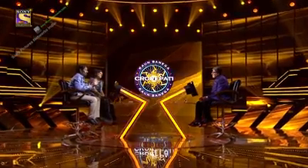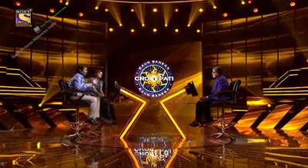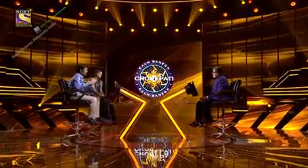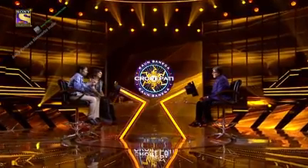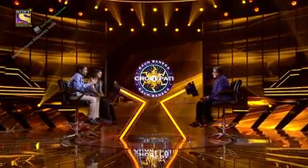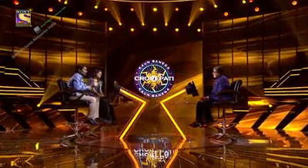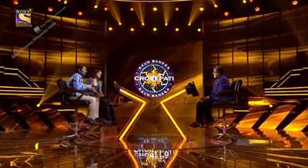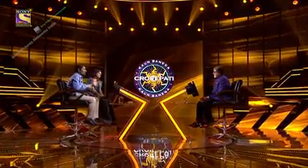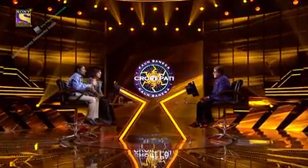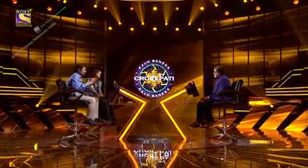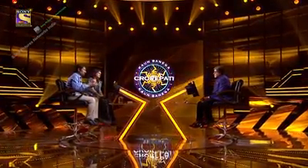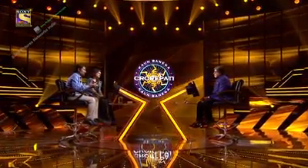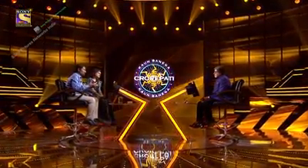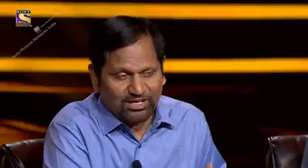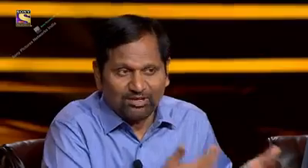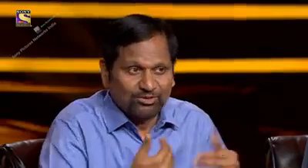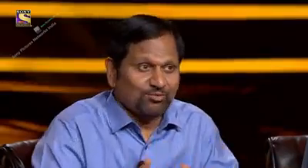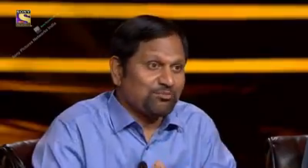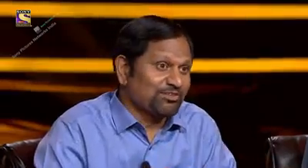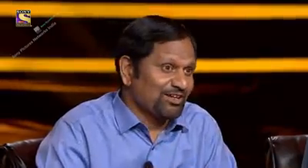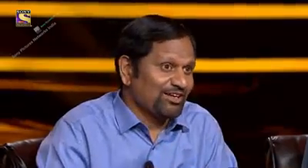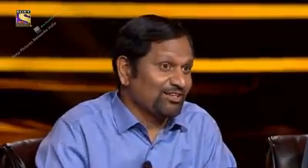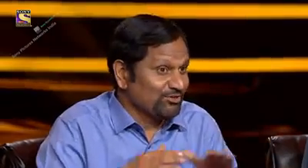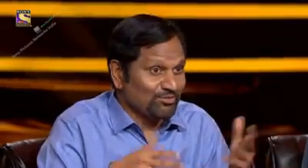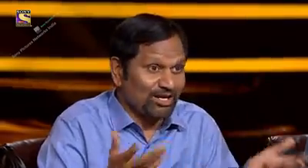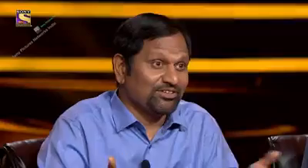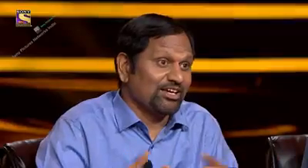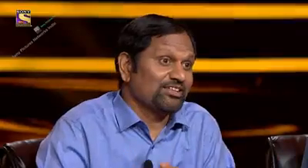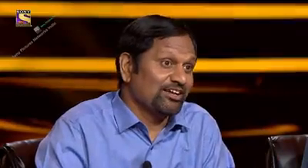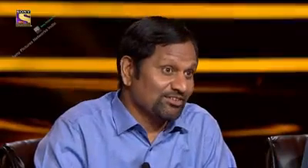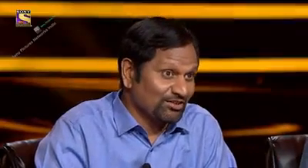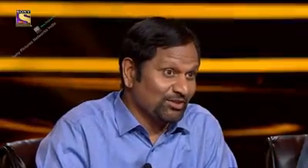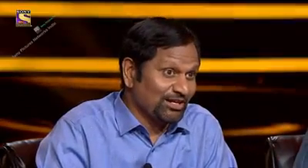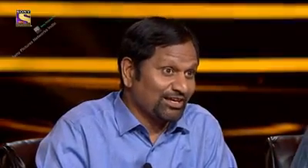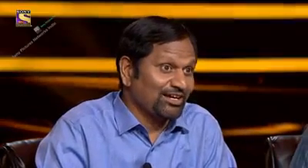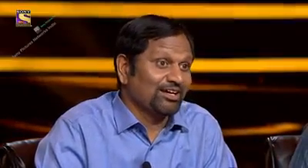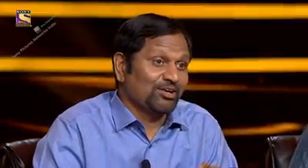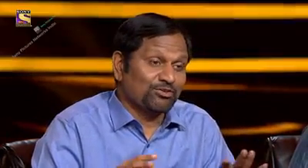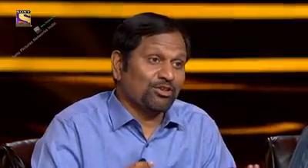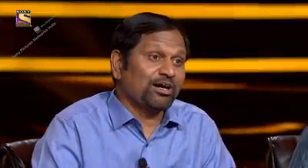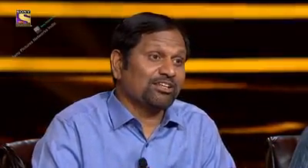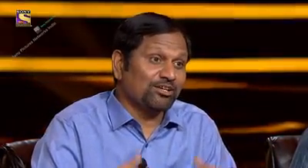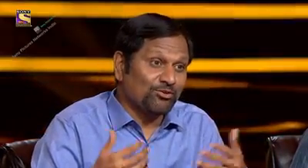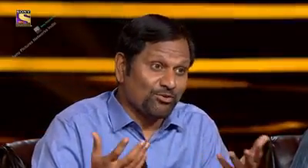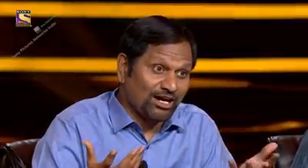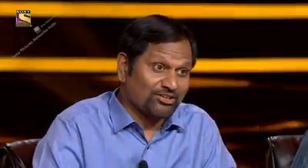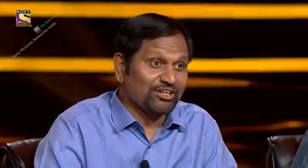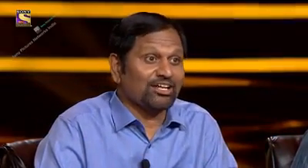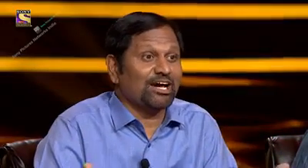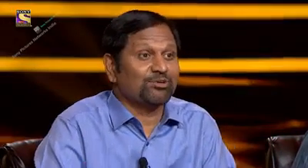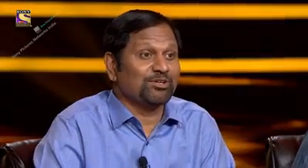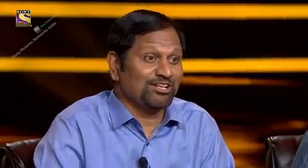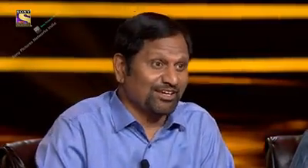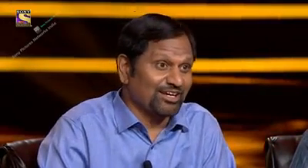बापिस गया प्लीट किया फाइल मुझे बापिस कर दी गई कि उसमें अच्छा एतिहासिक जज्ज्मेंट आ गया उसके बाद इन लोगों को